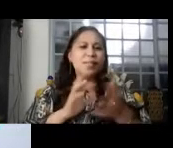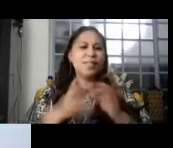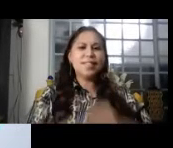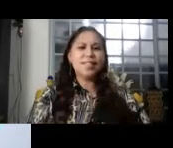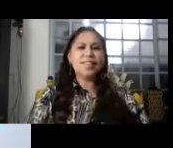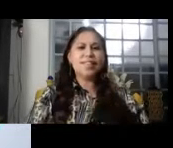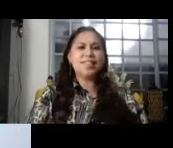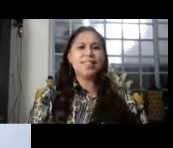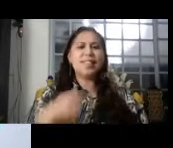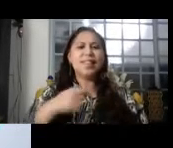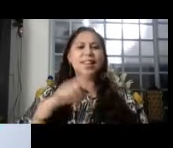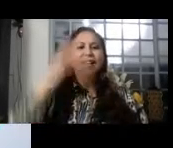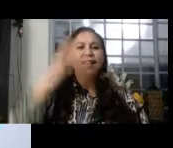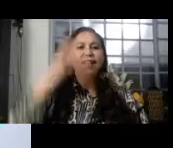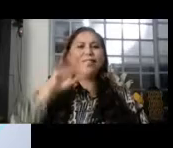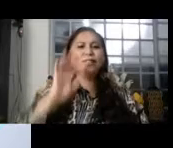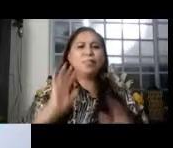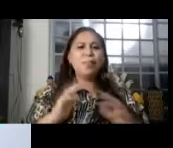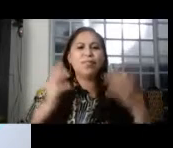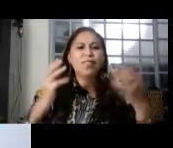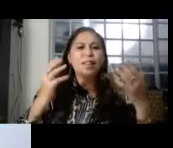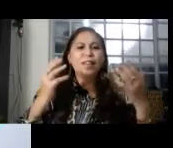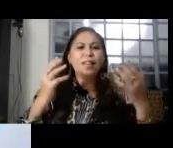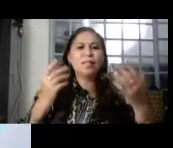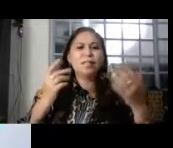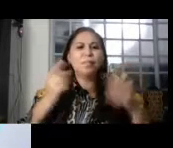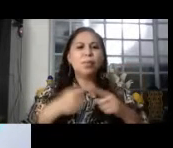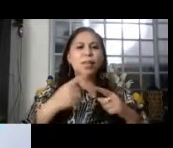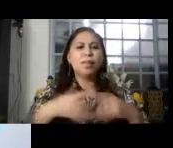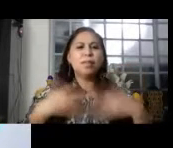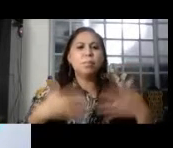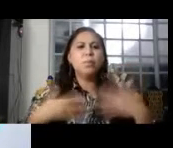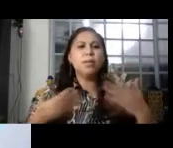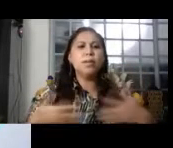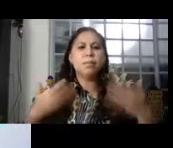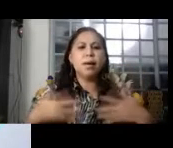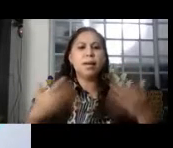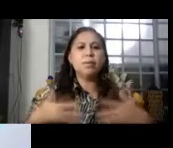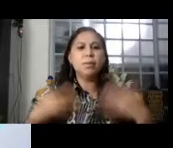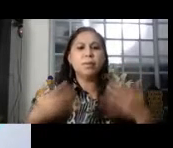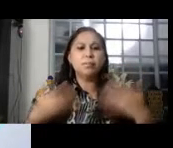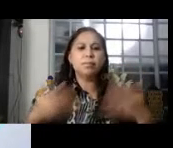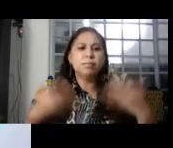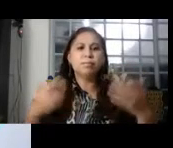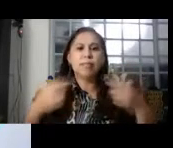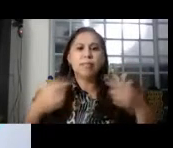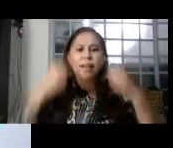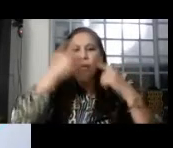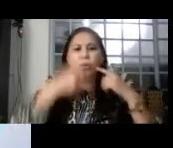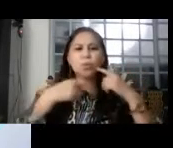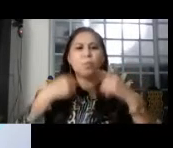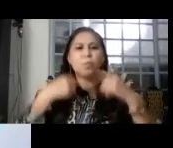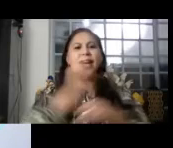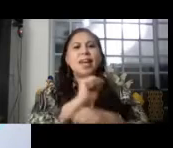muito desinteressante, né? Ó, amanhã eu vou para a festa porque vai ser muito animado e eu aqui o